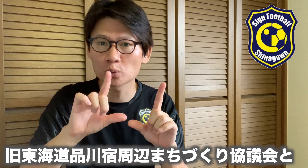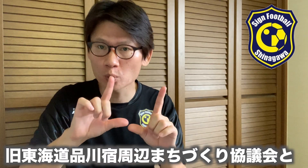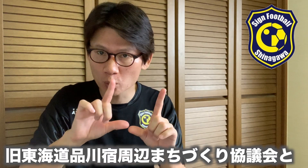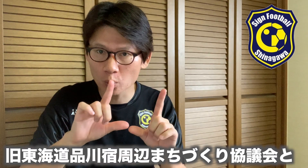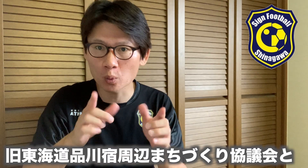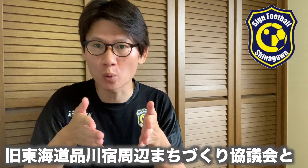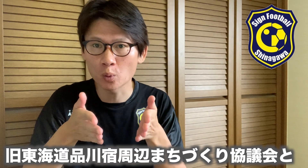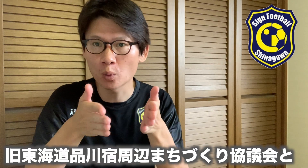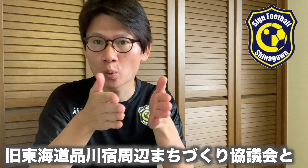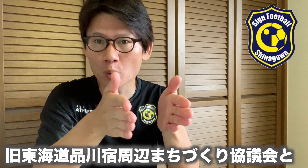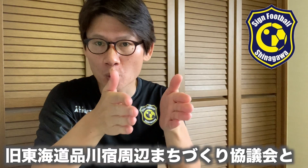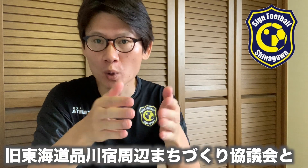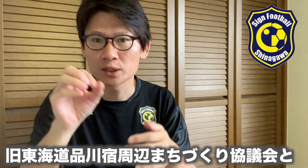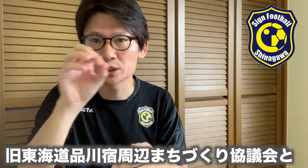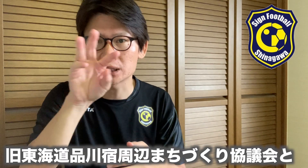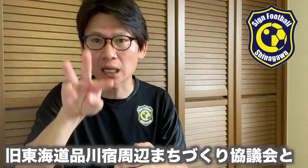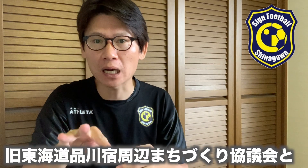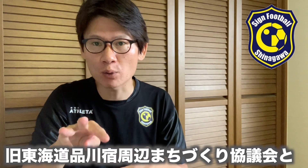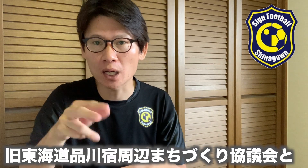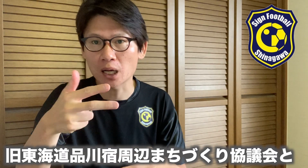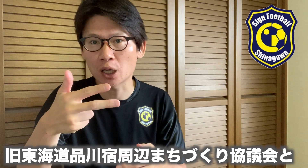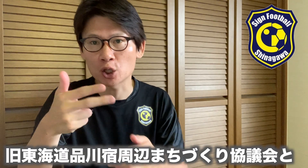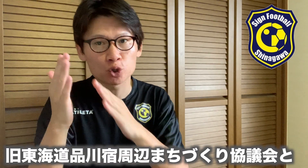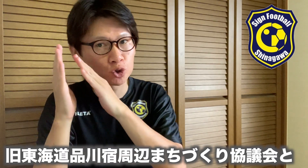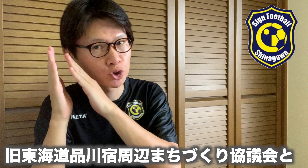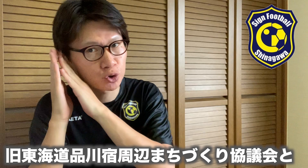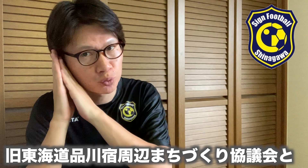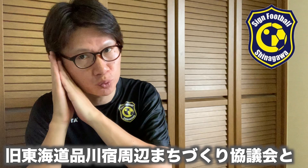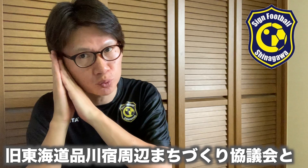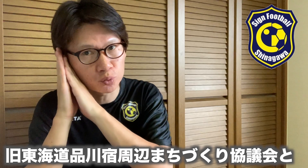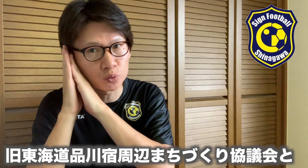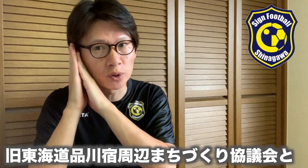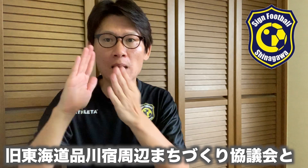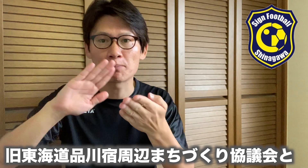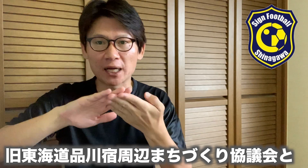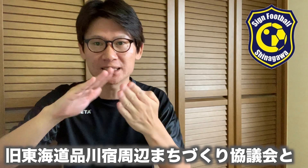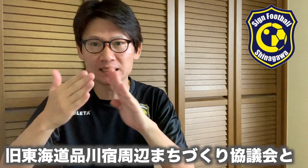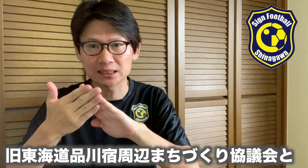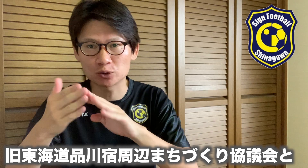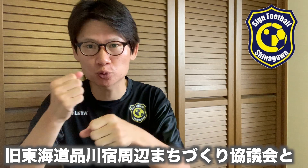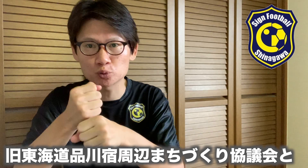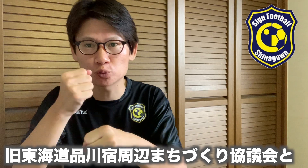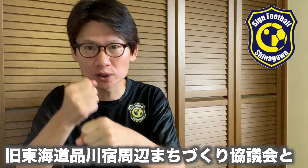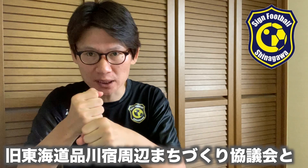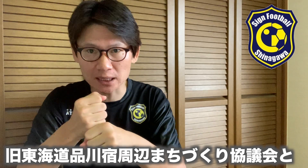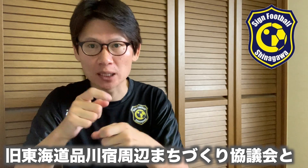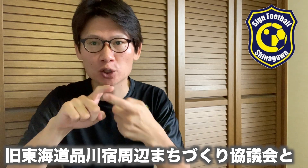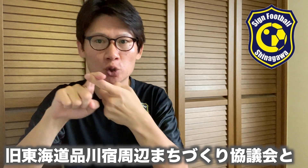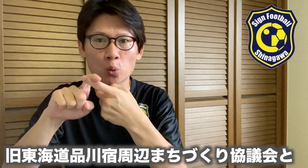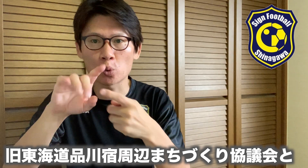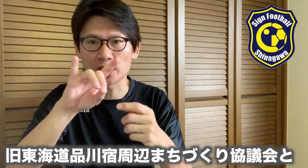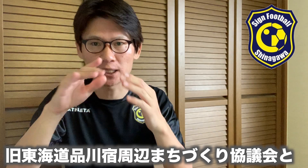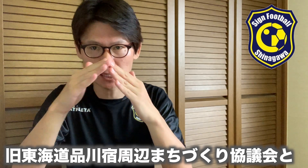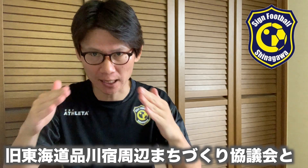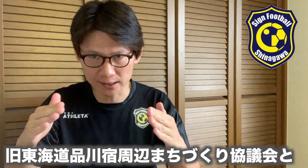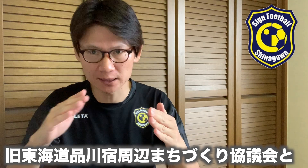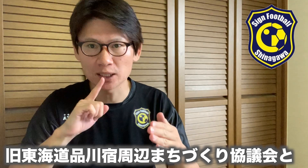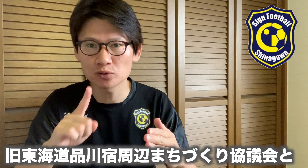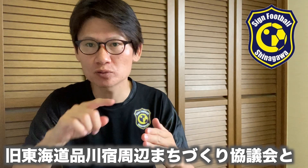道品川宿町づくり協議会っていう